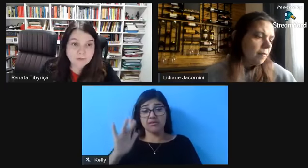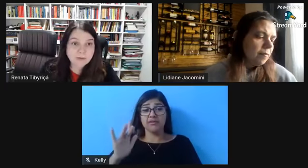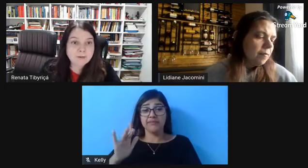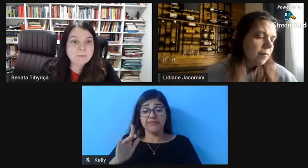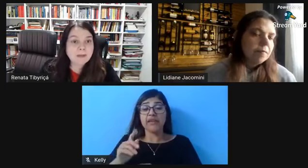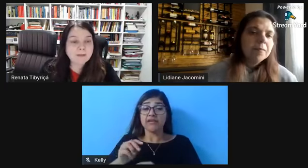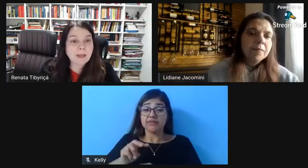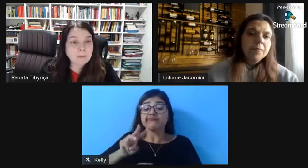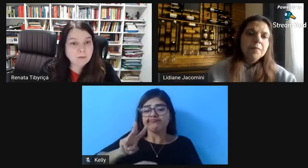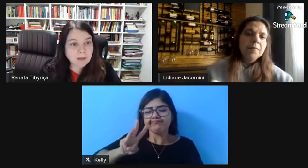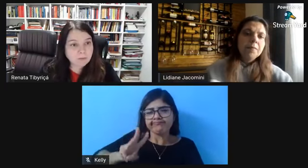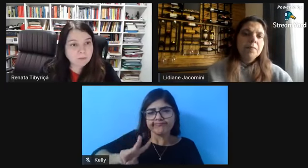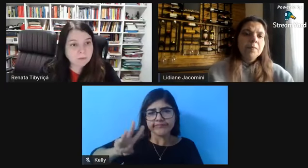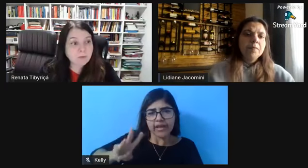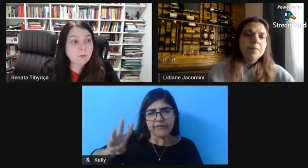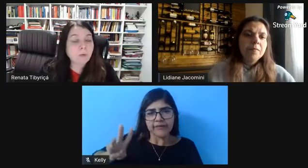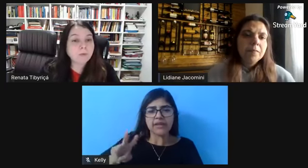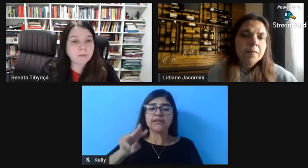site